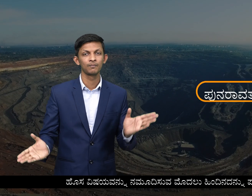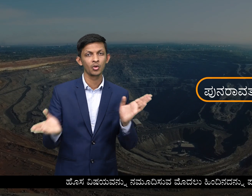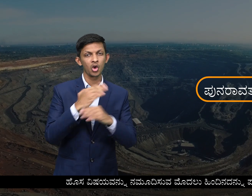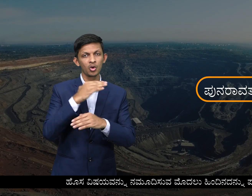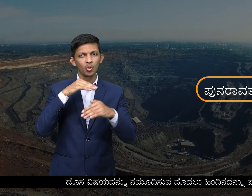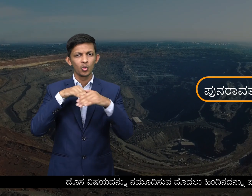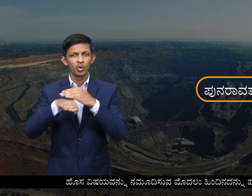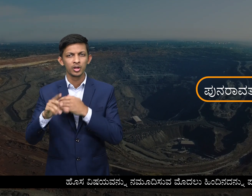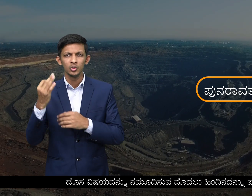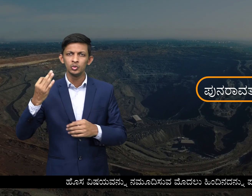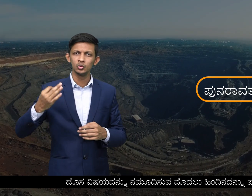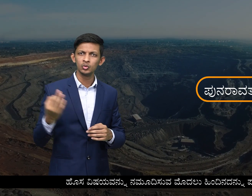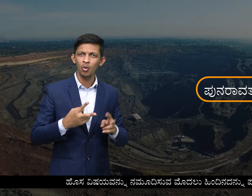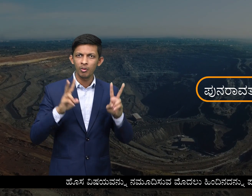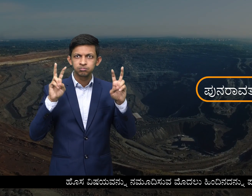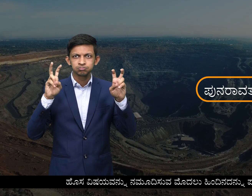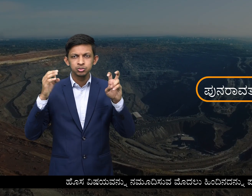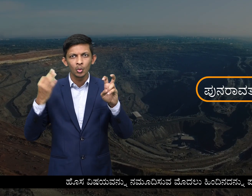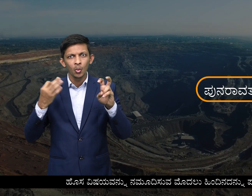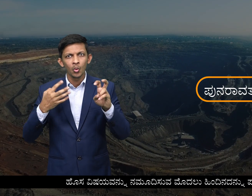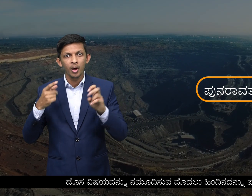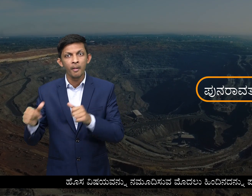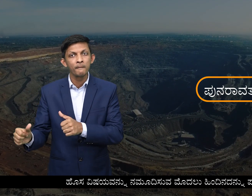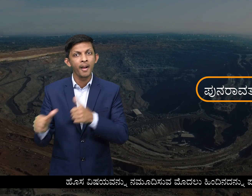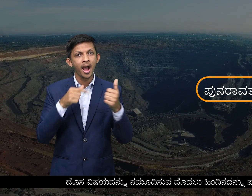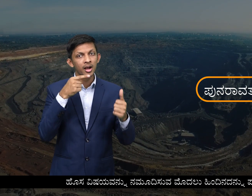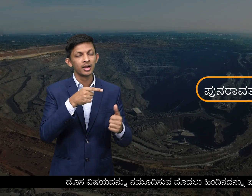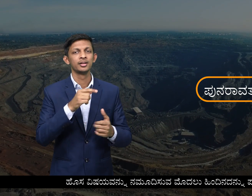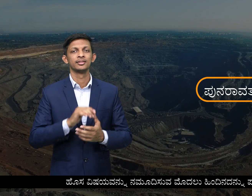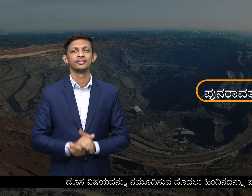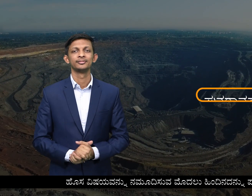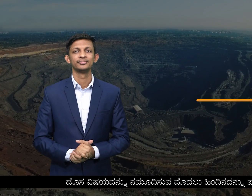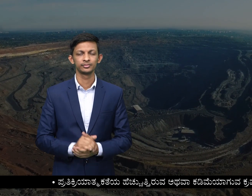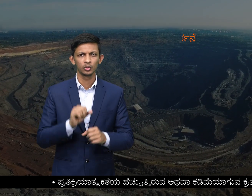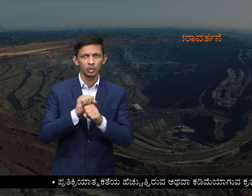ಹೊಸ ವಿಷಯವನ್ನ ನಮೂದಿಸುವ ಮೊದಲು ಹಿಂದಿನದನ್ನ ಪರಿಷ್ಕರಿಸೋಣ.